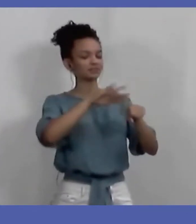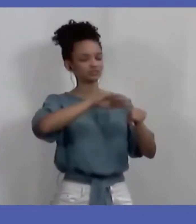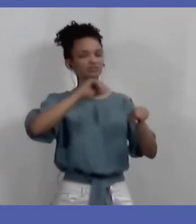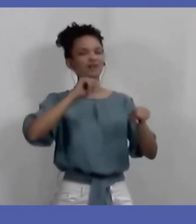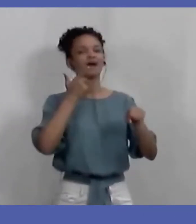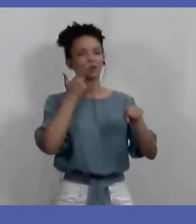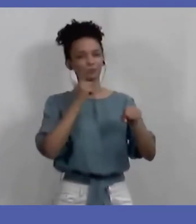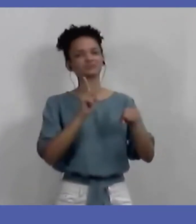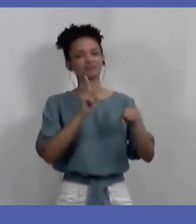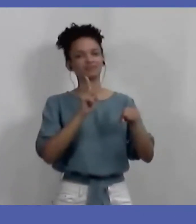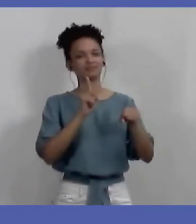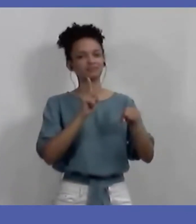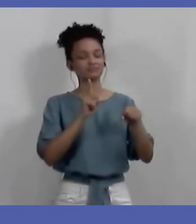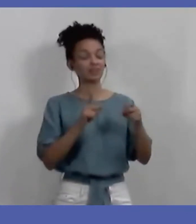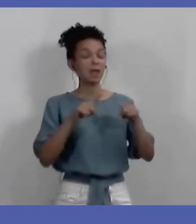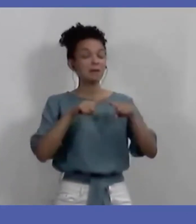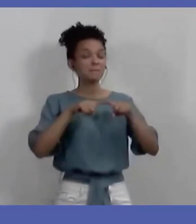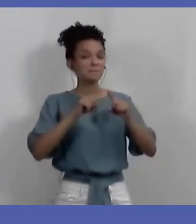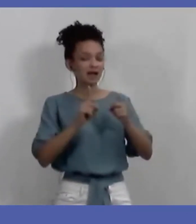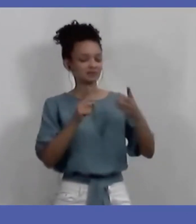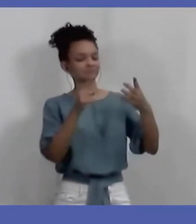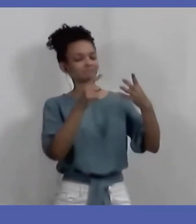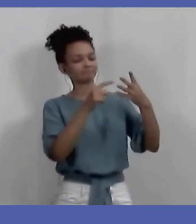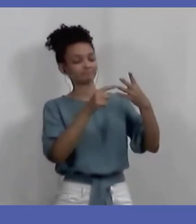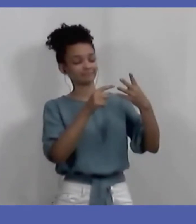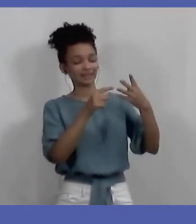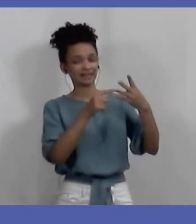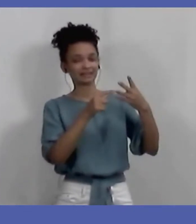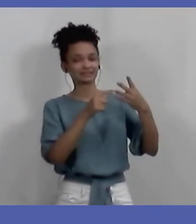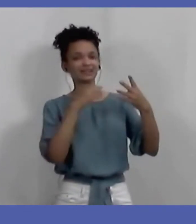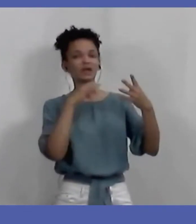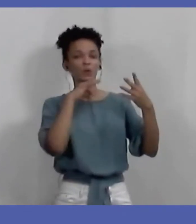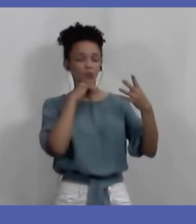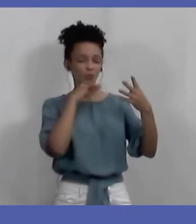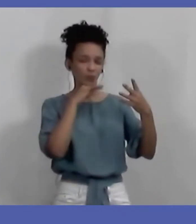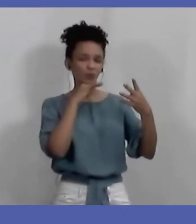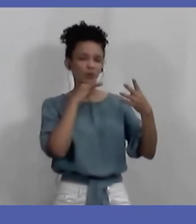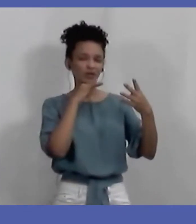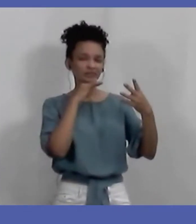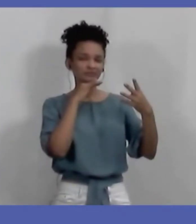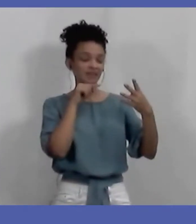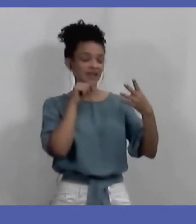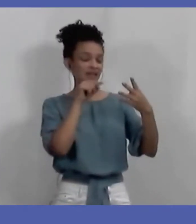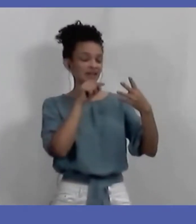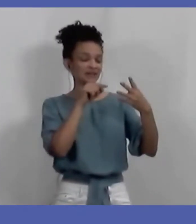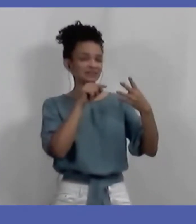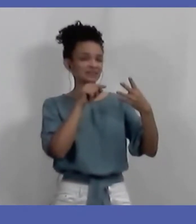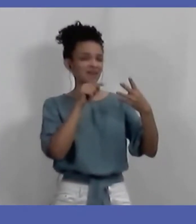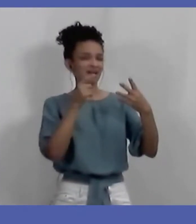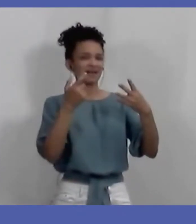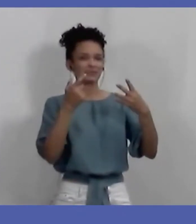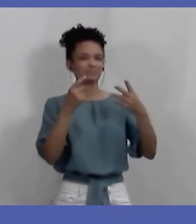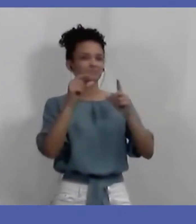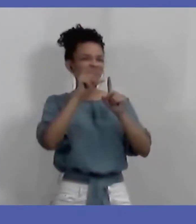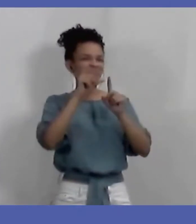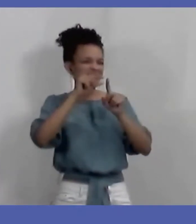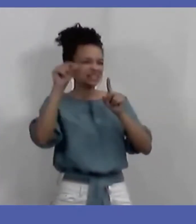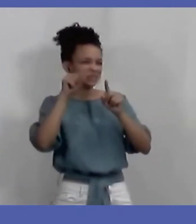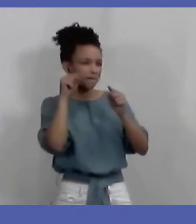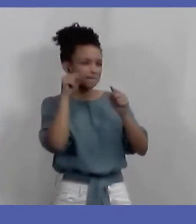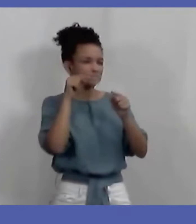pelo espinho. E aí, puxa, não tem mais solução? Tem sim. Você vai lá e corta os espinhos